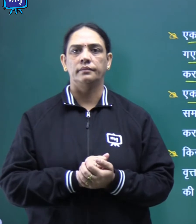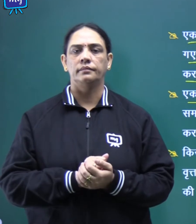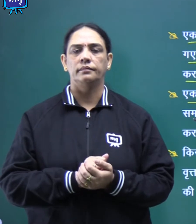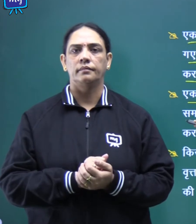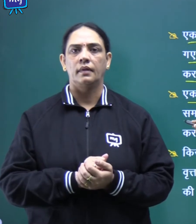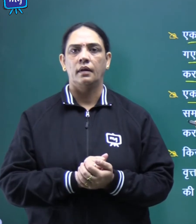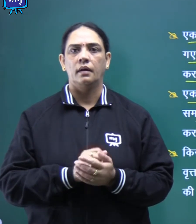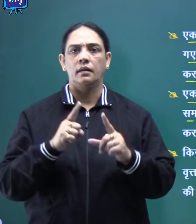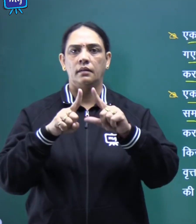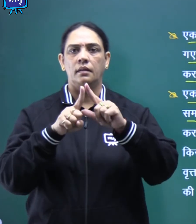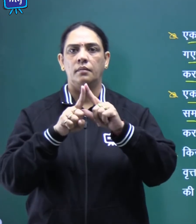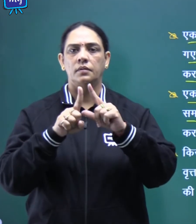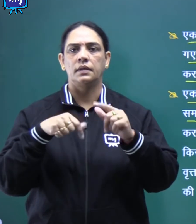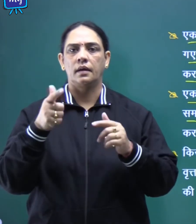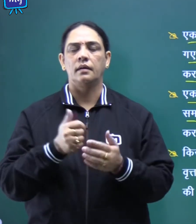त्रिभुज के